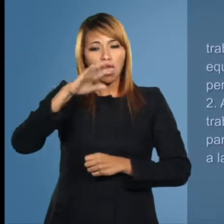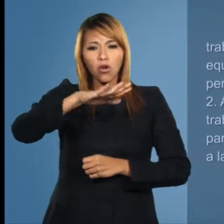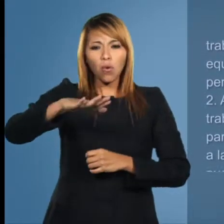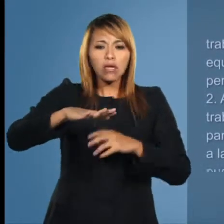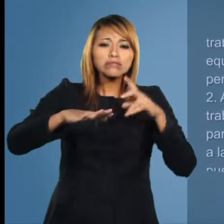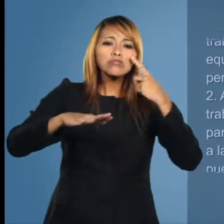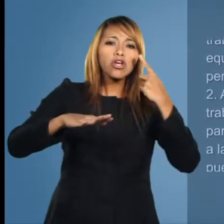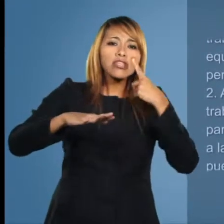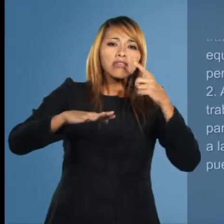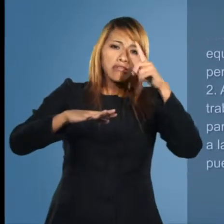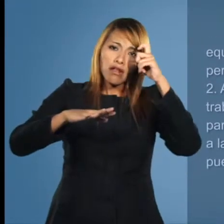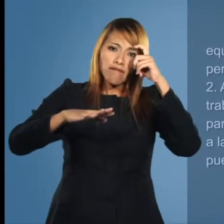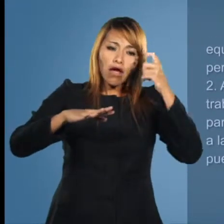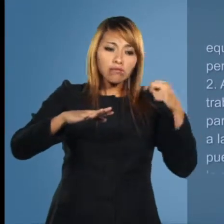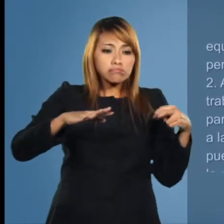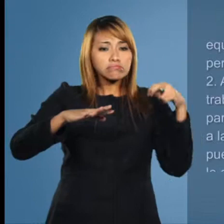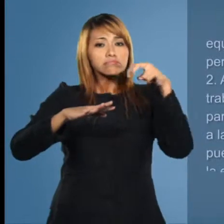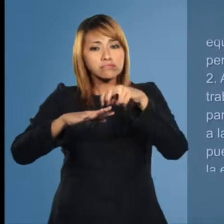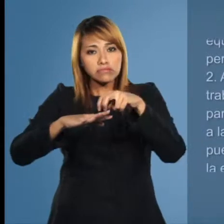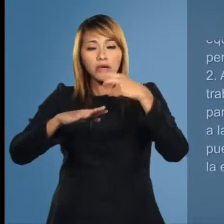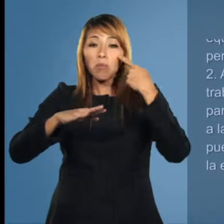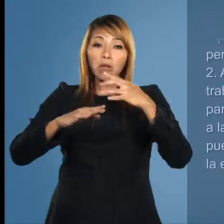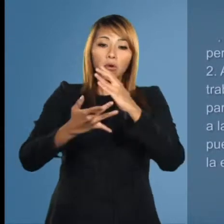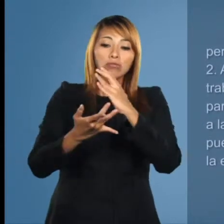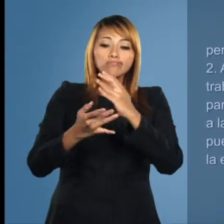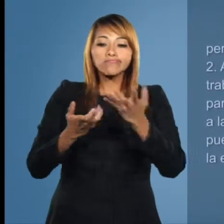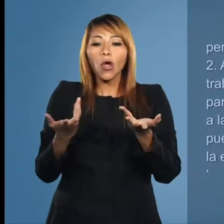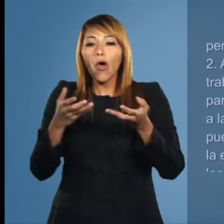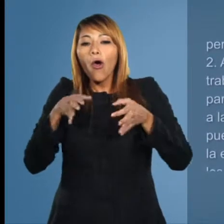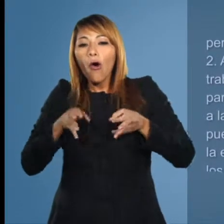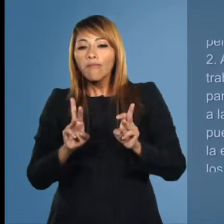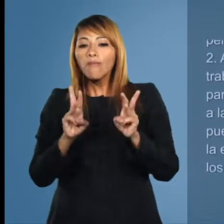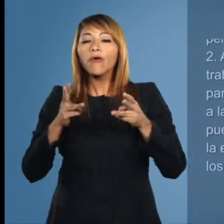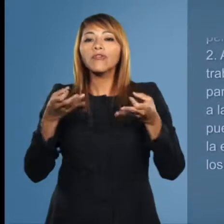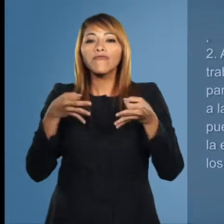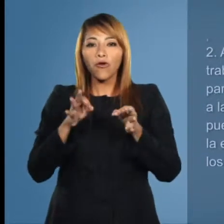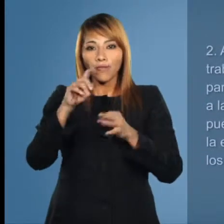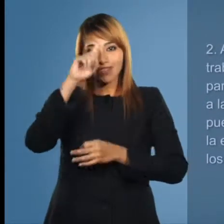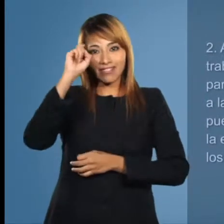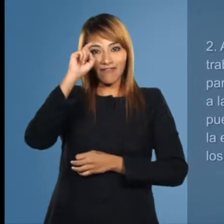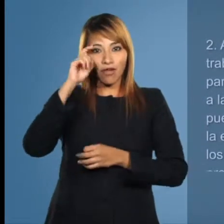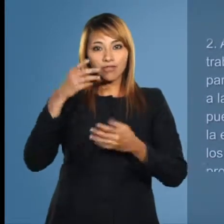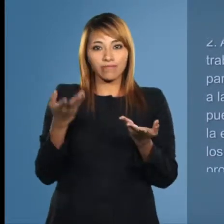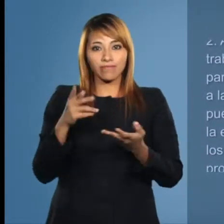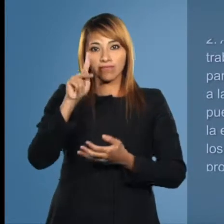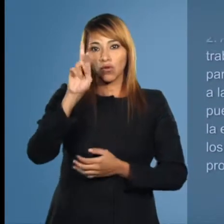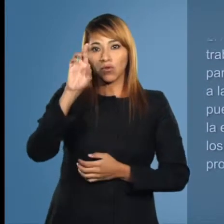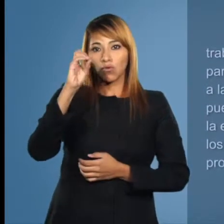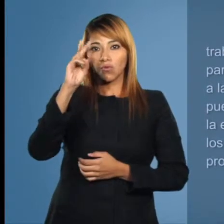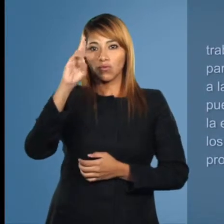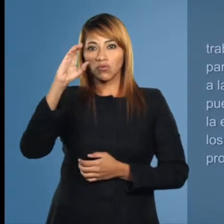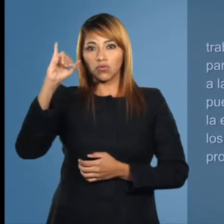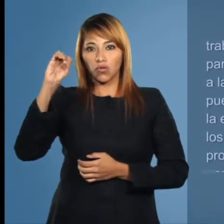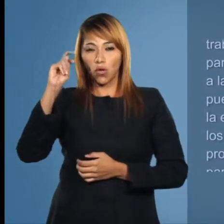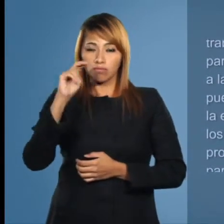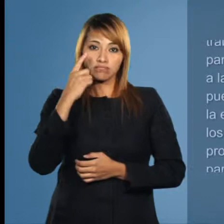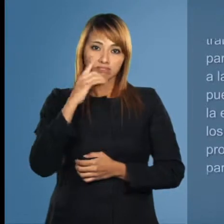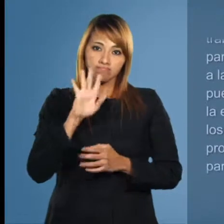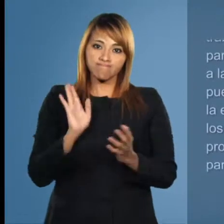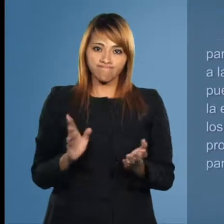los puestos de trabajo, así como la elección de los equipos y los métodos de trabajo y de producción, con miras en particular a